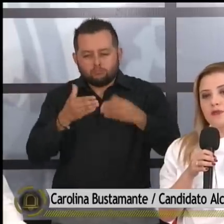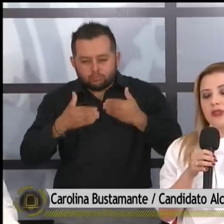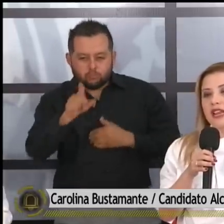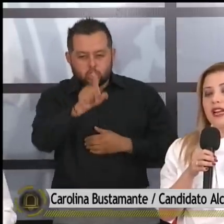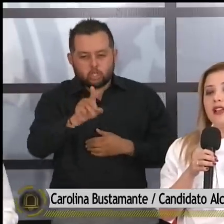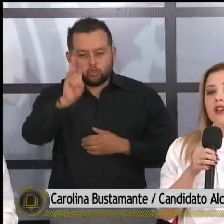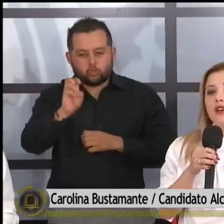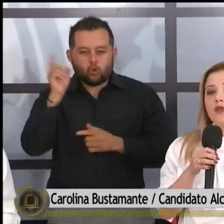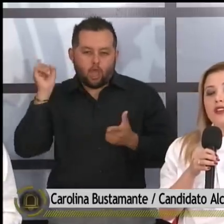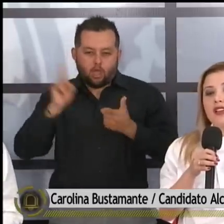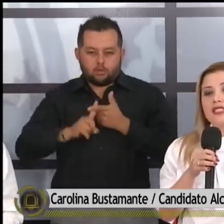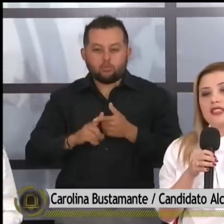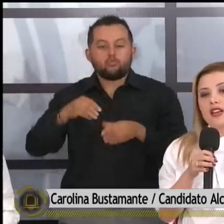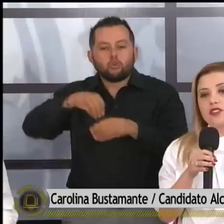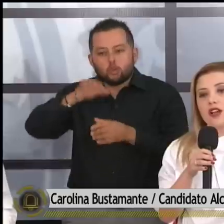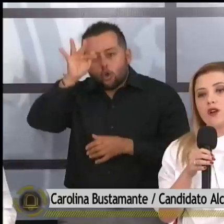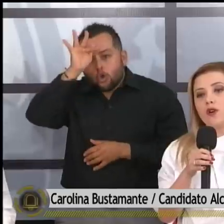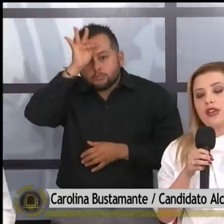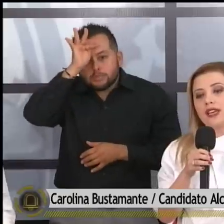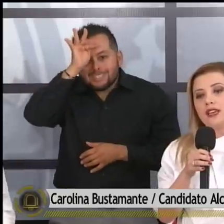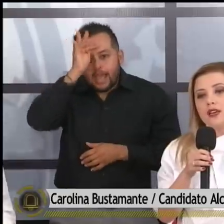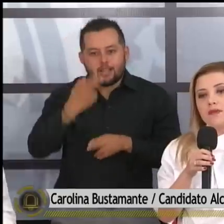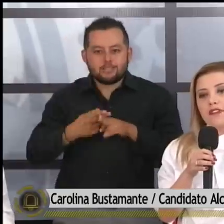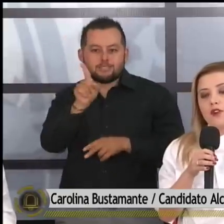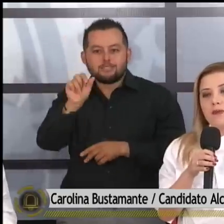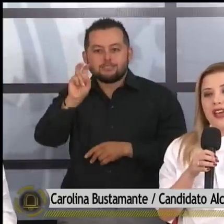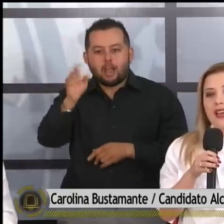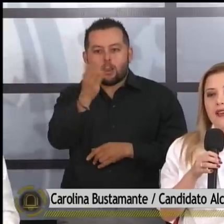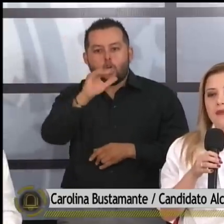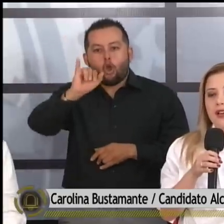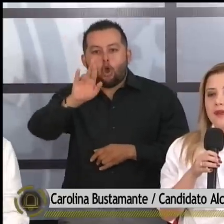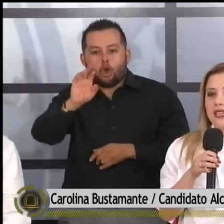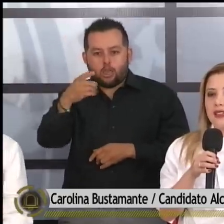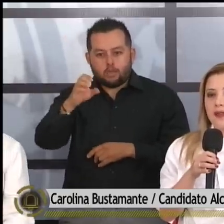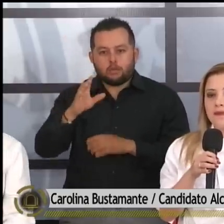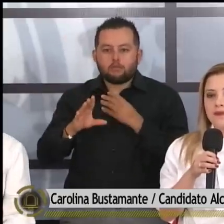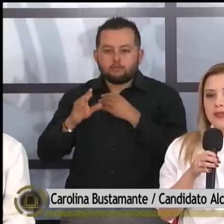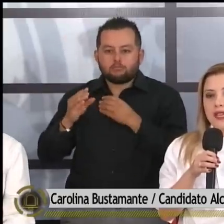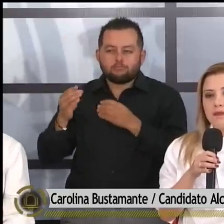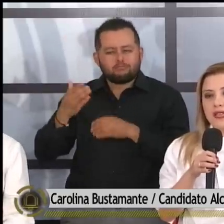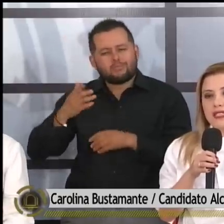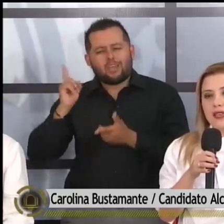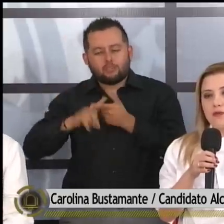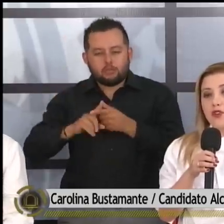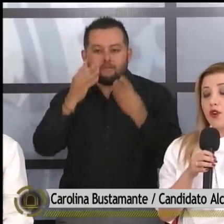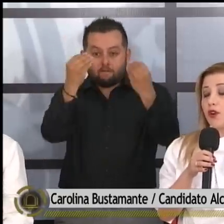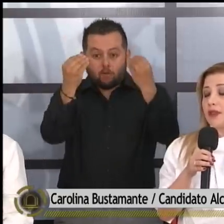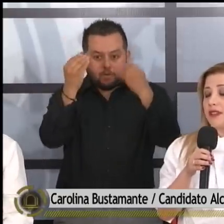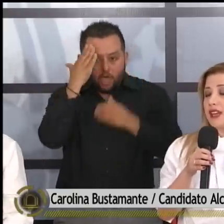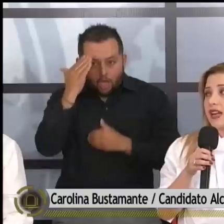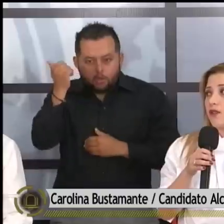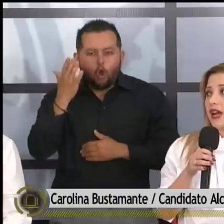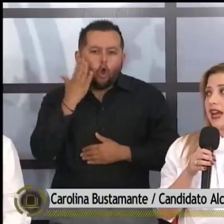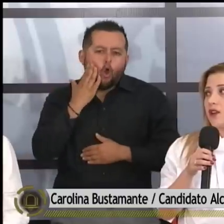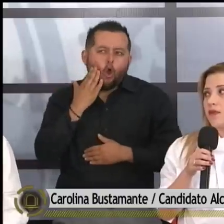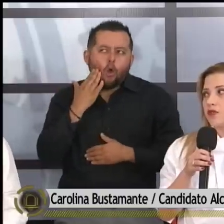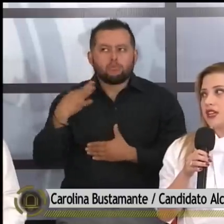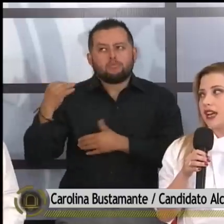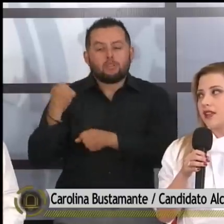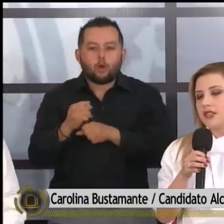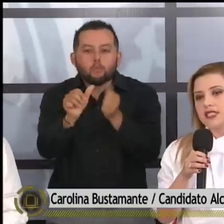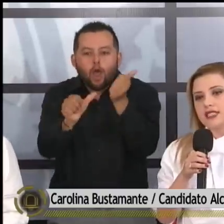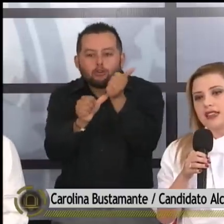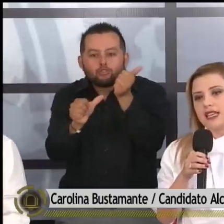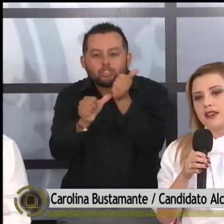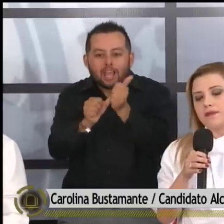en el Hospital Universitario San Jorge, me formé académicamente, empecé muy joven mi vida laboral como